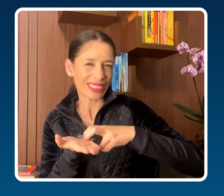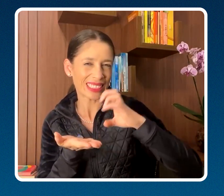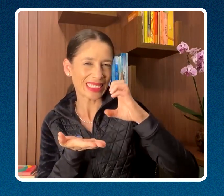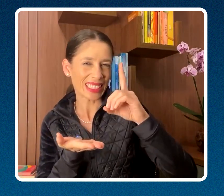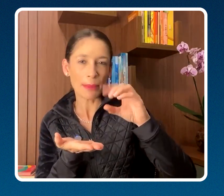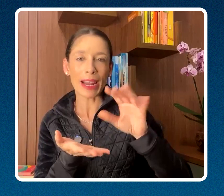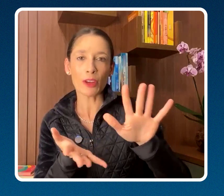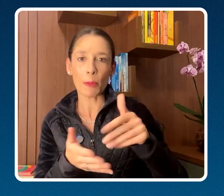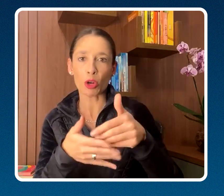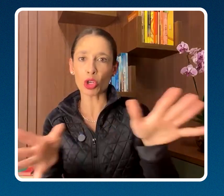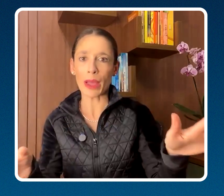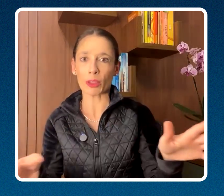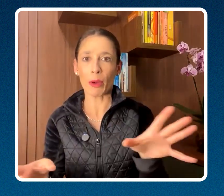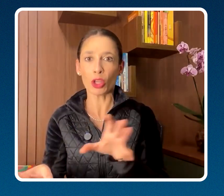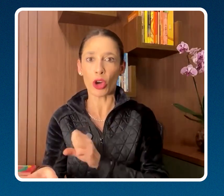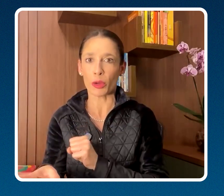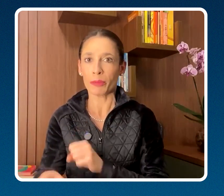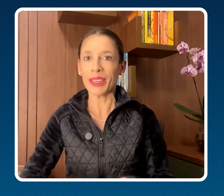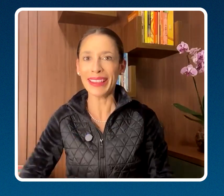casos, olha para eu. E uma pessoa